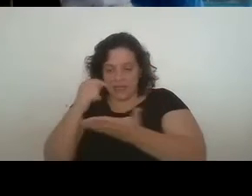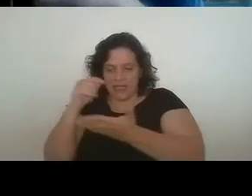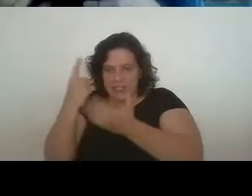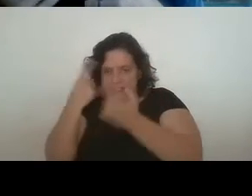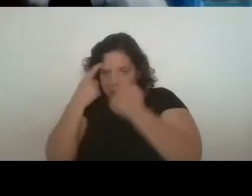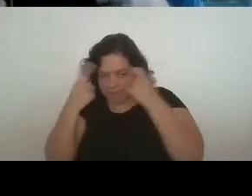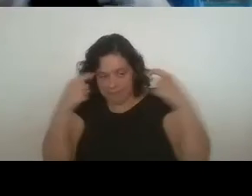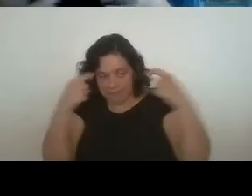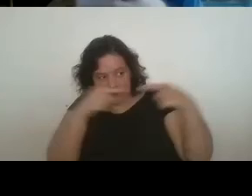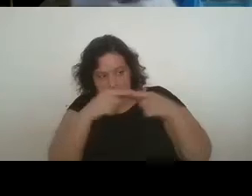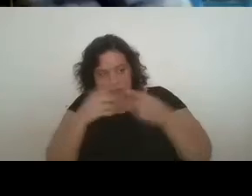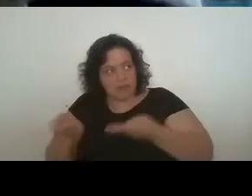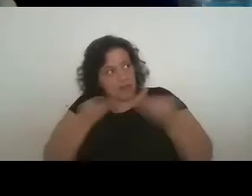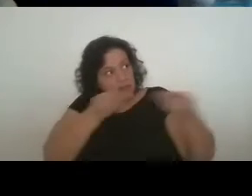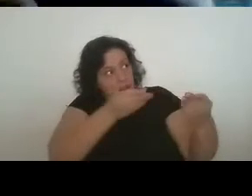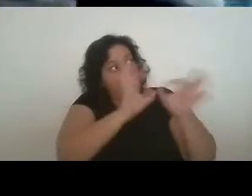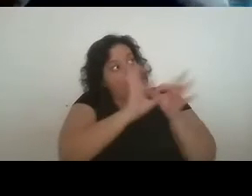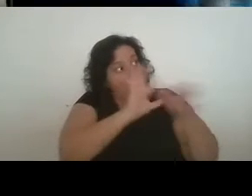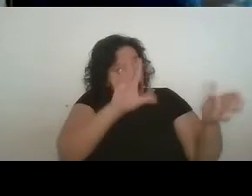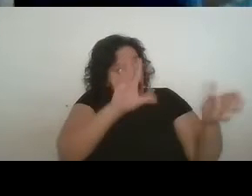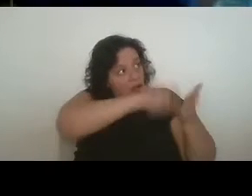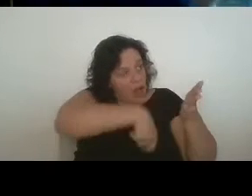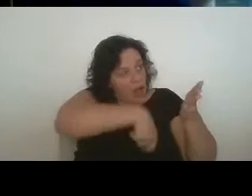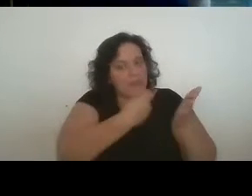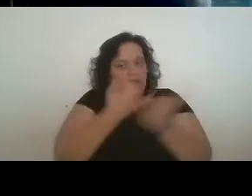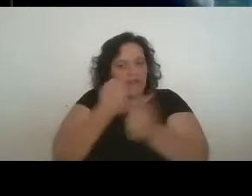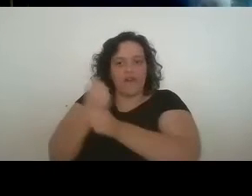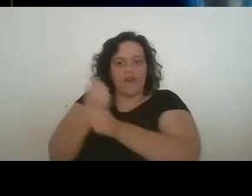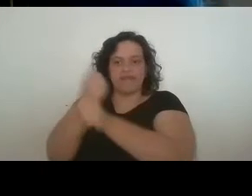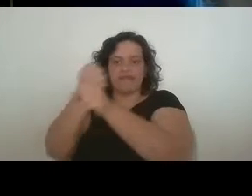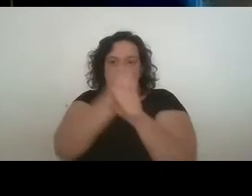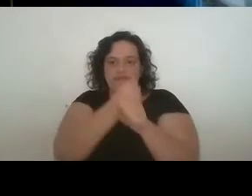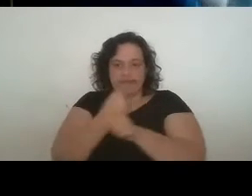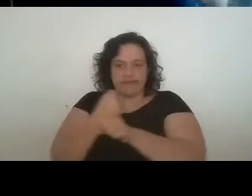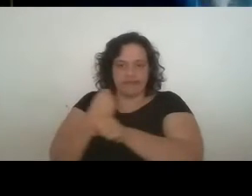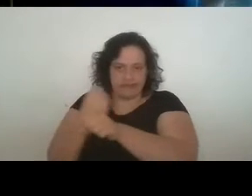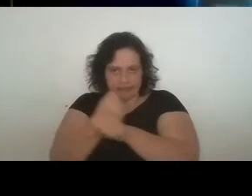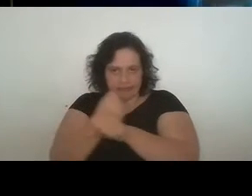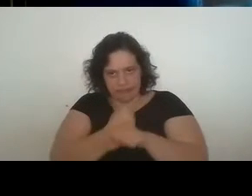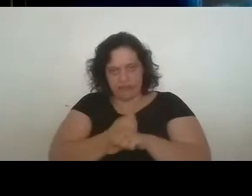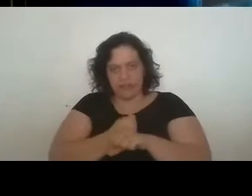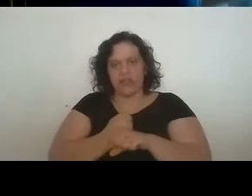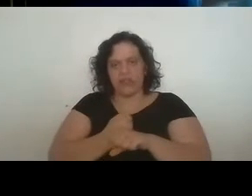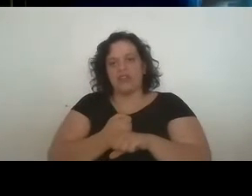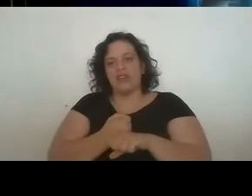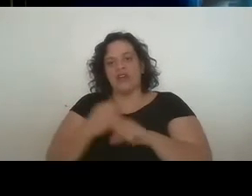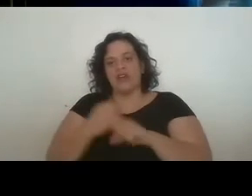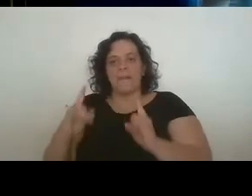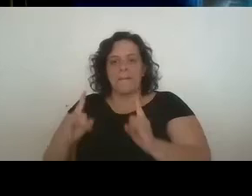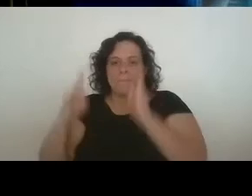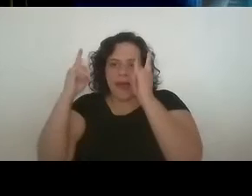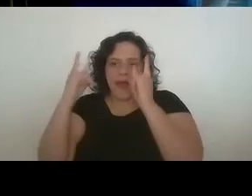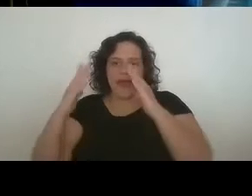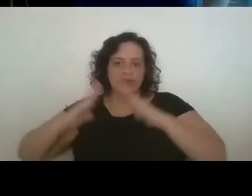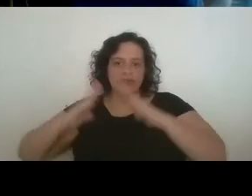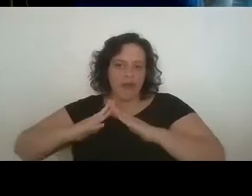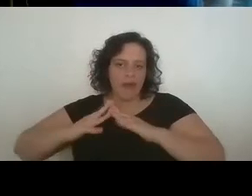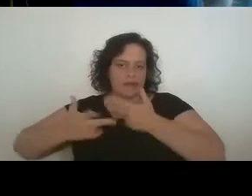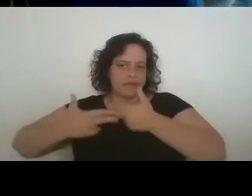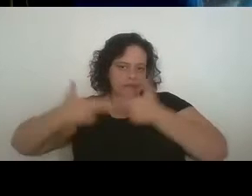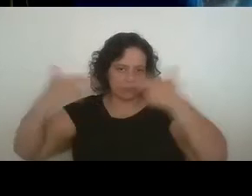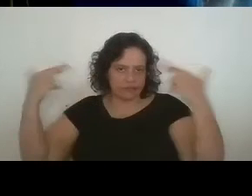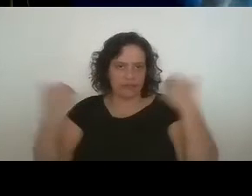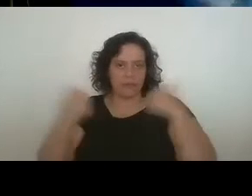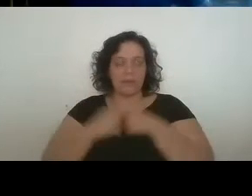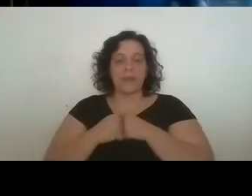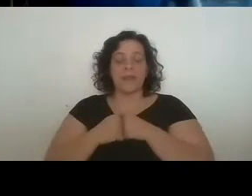seu certificado, dar o seu ok, a sua aprovação para a implantação do empreendimento, ou para a implantação dessas medidas. Né? Existem